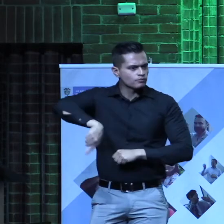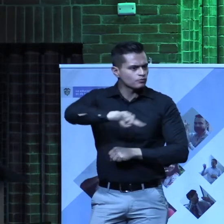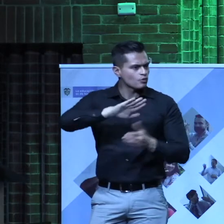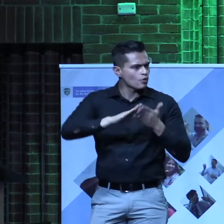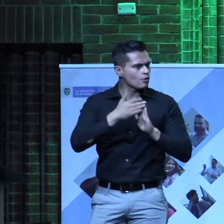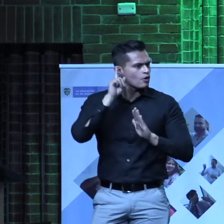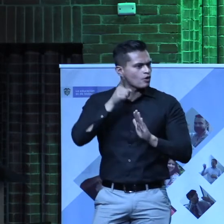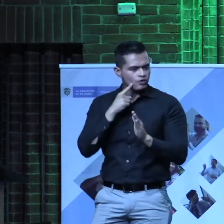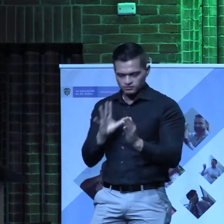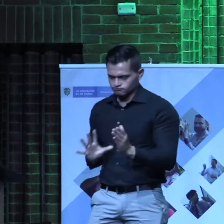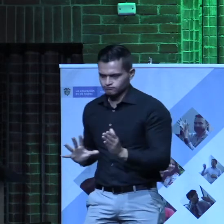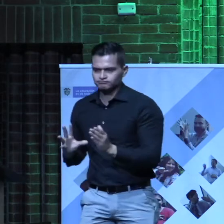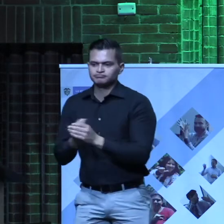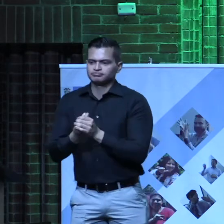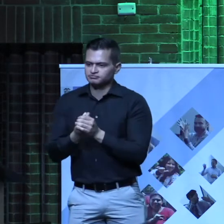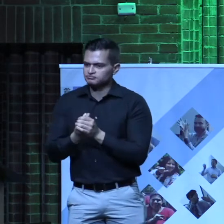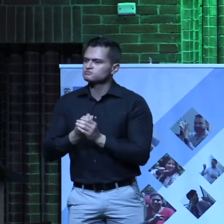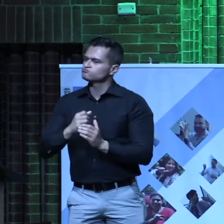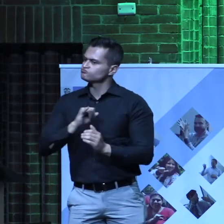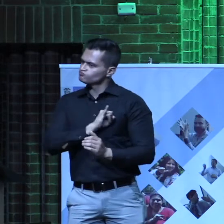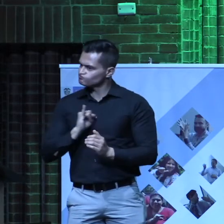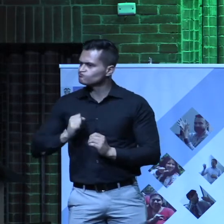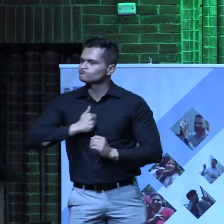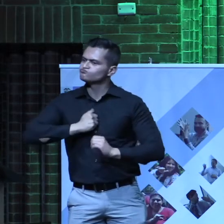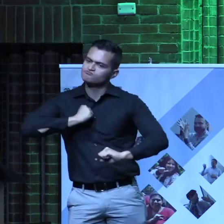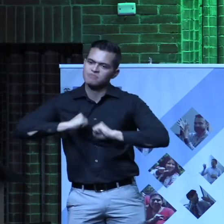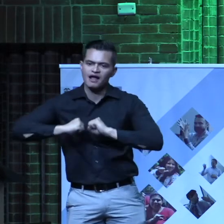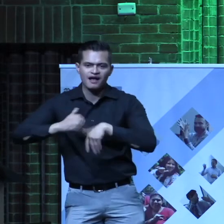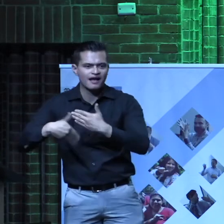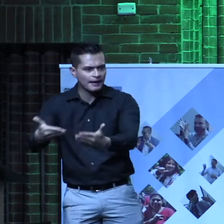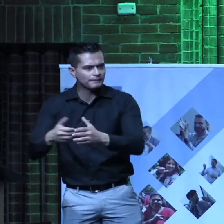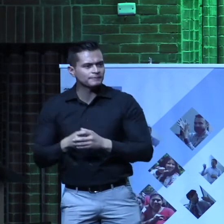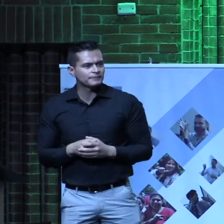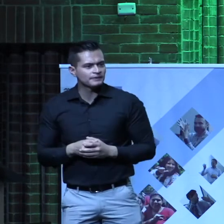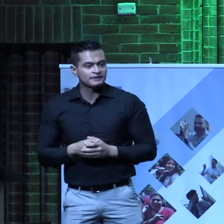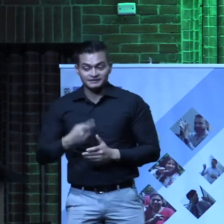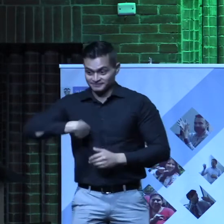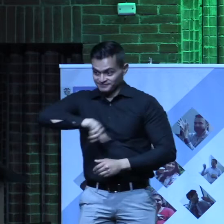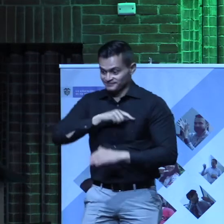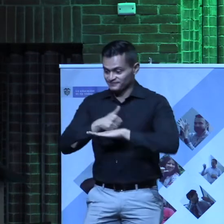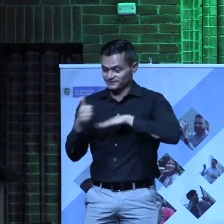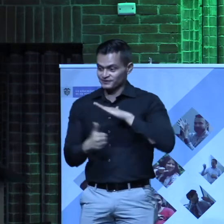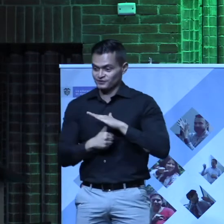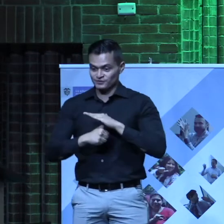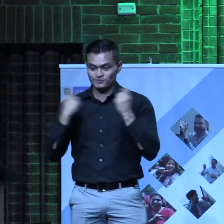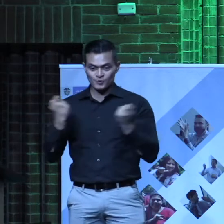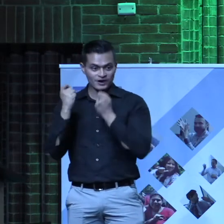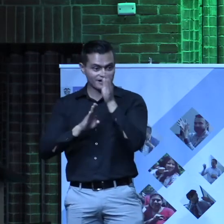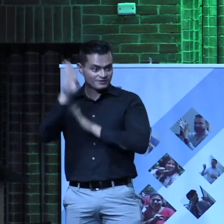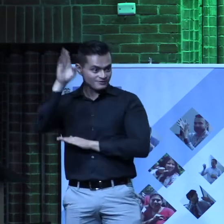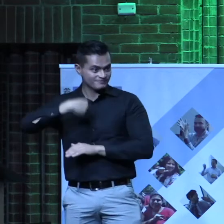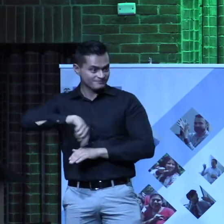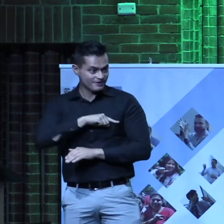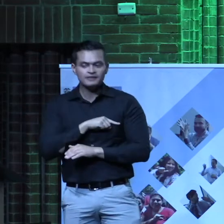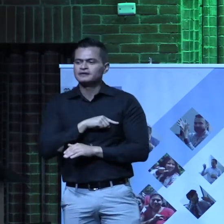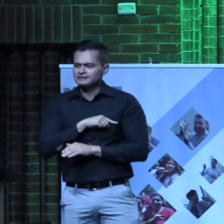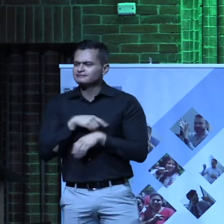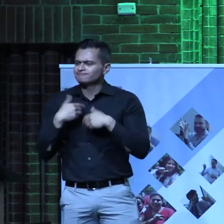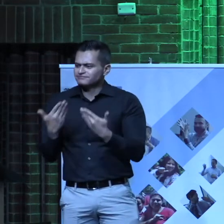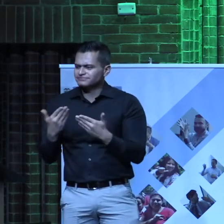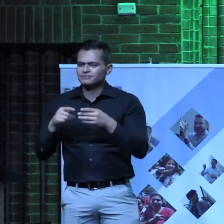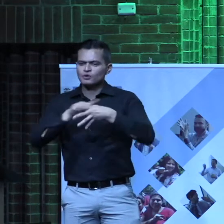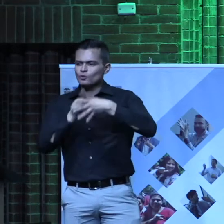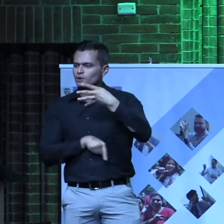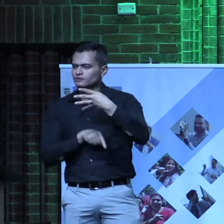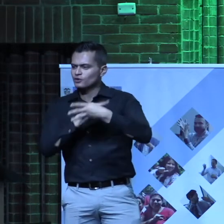y desarrollarse en plena libertad. Nosotros desde la Subdirección de Promoción y Desarrollo hemos priorizado 4 entornos